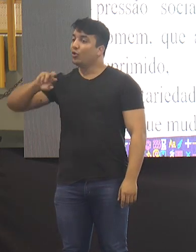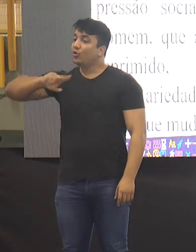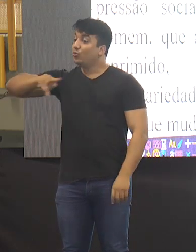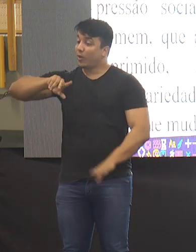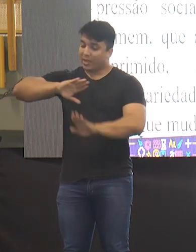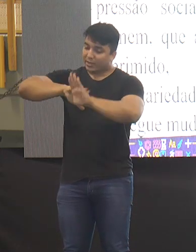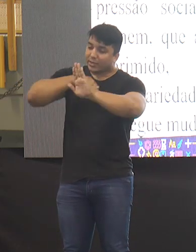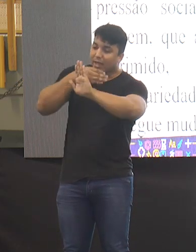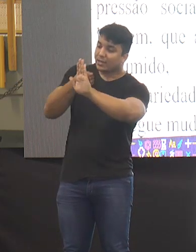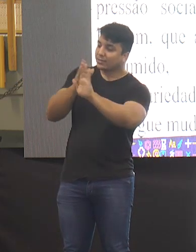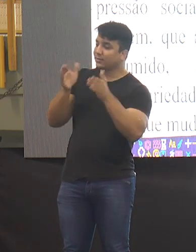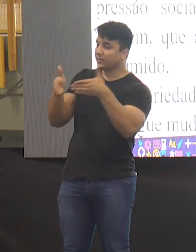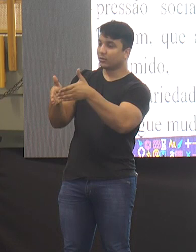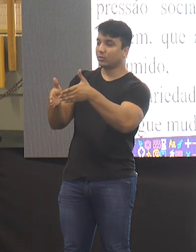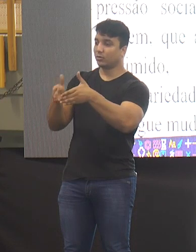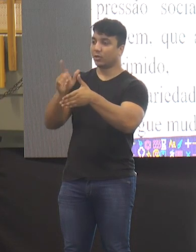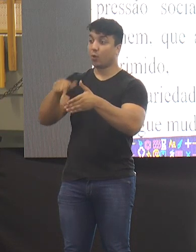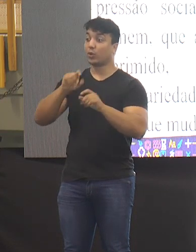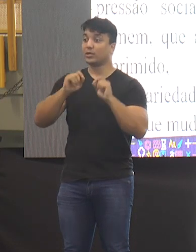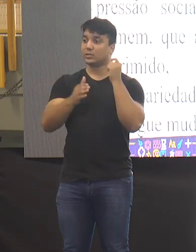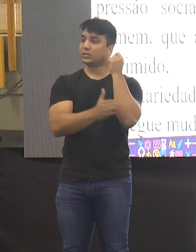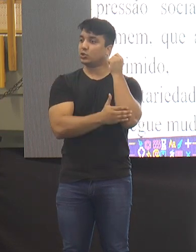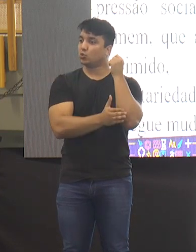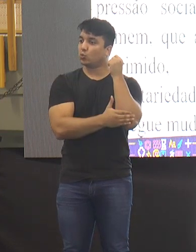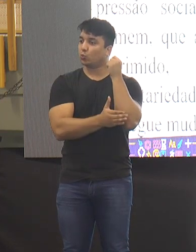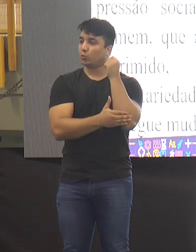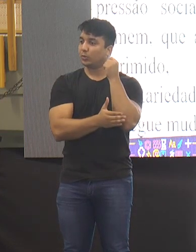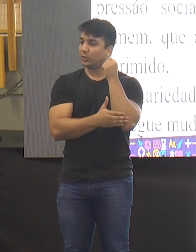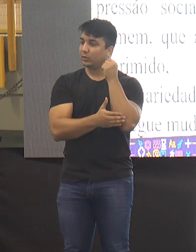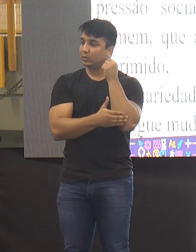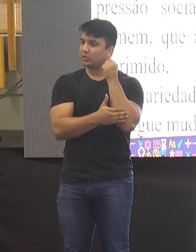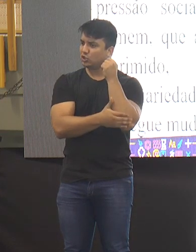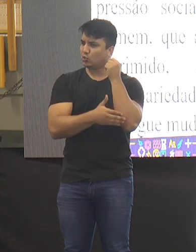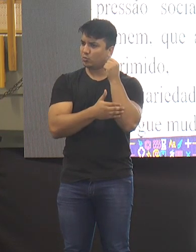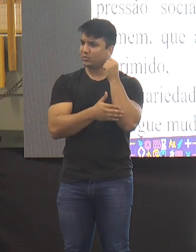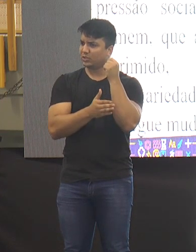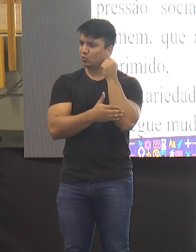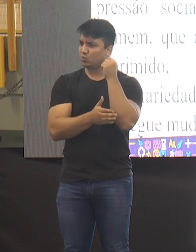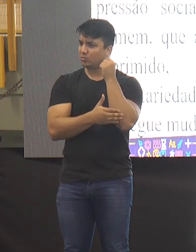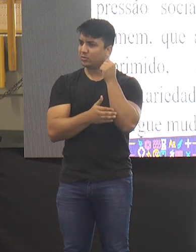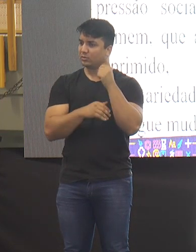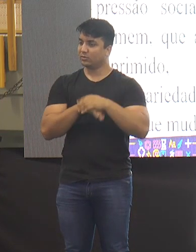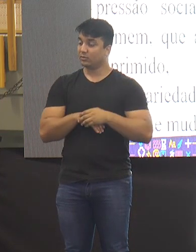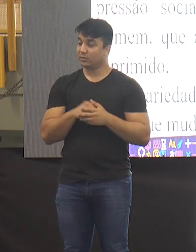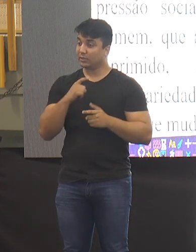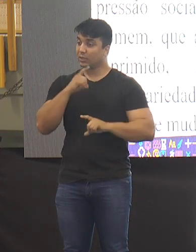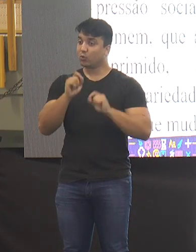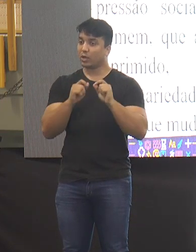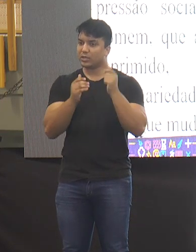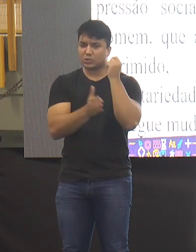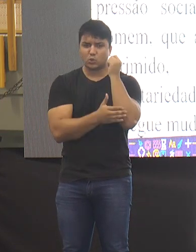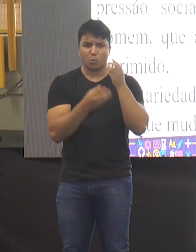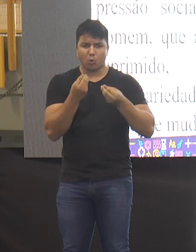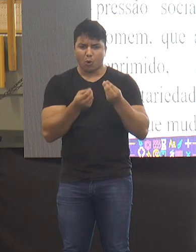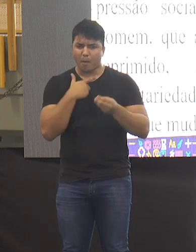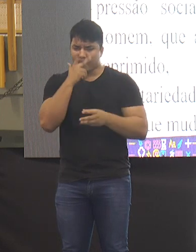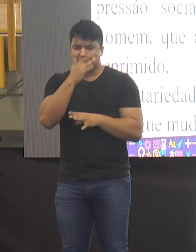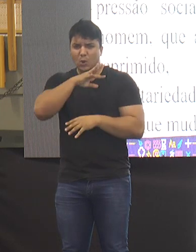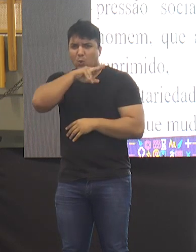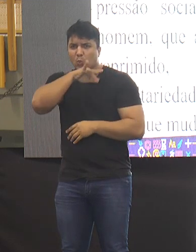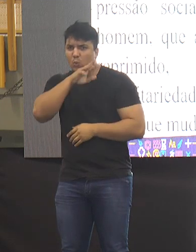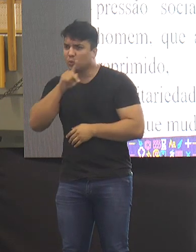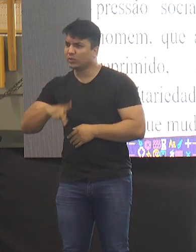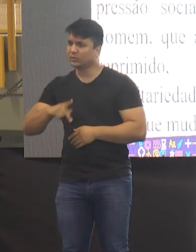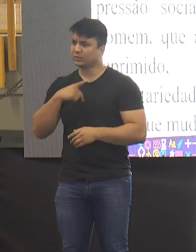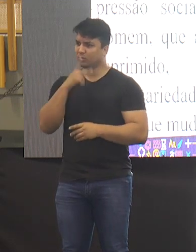grande tema de Dom Casmurro é o ciúme. O Machado mostra como o ciúme corrói